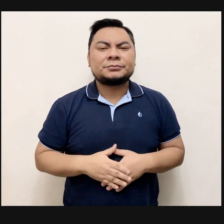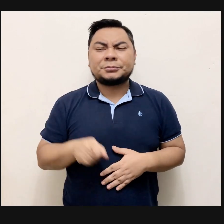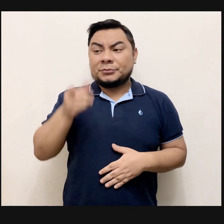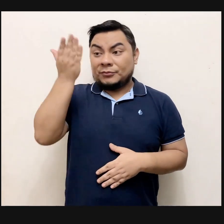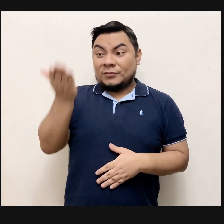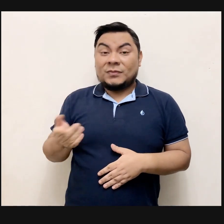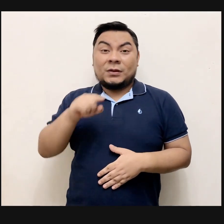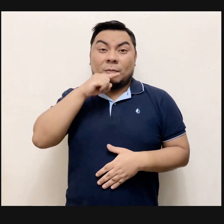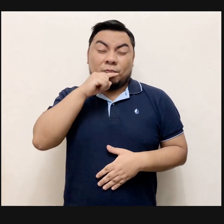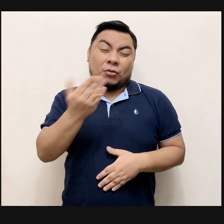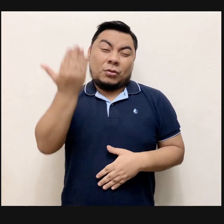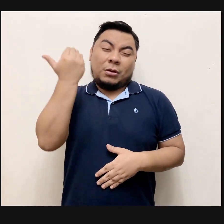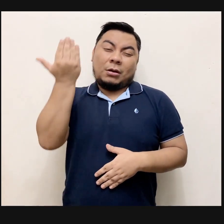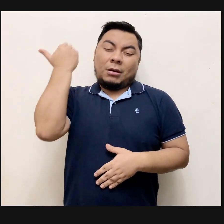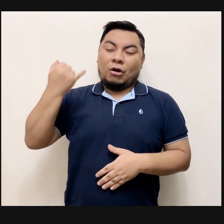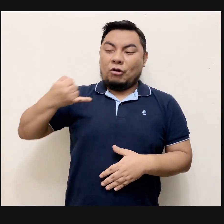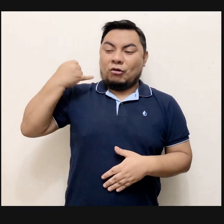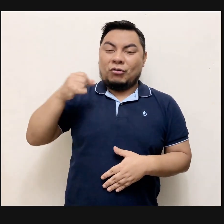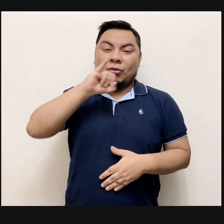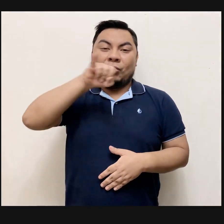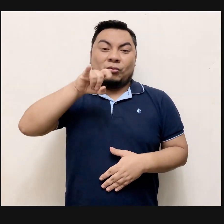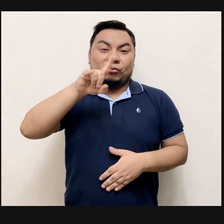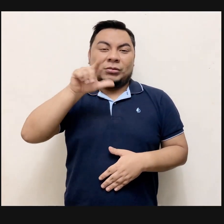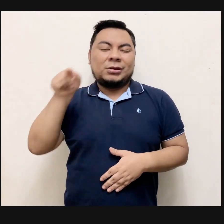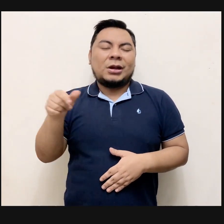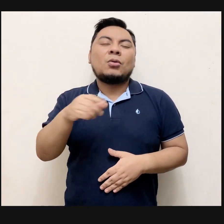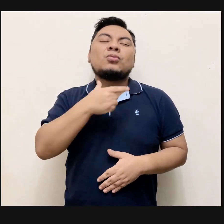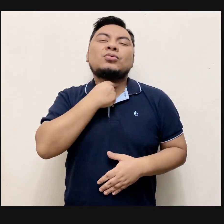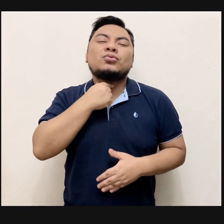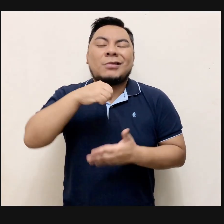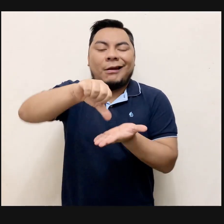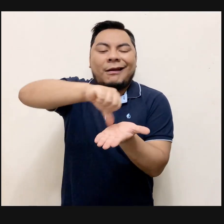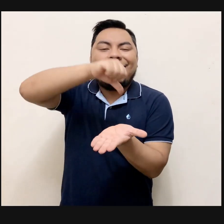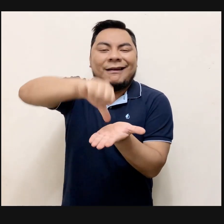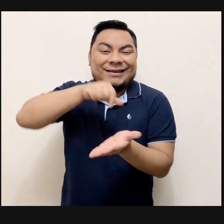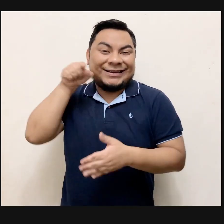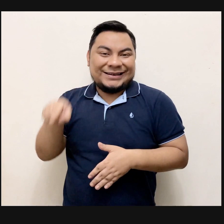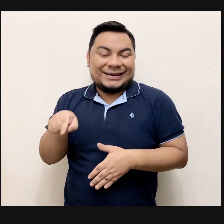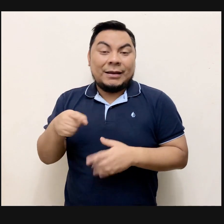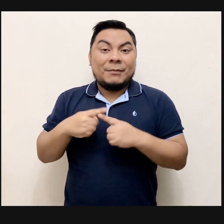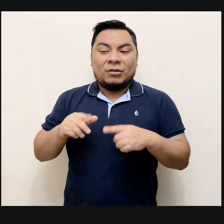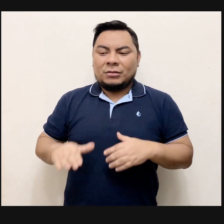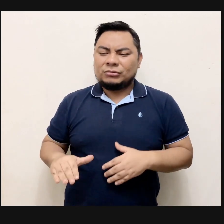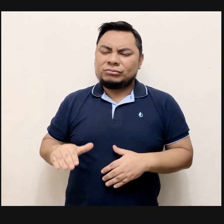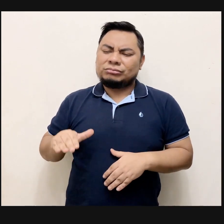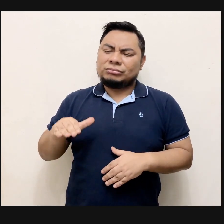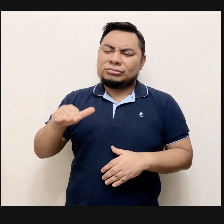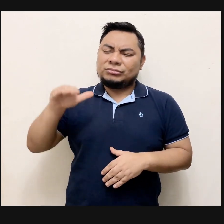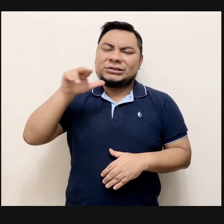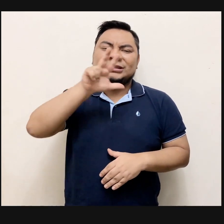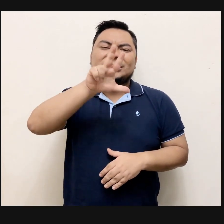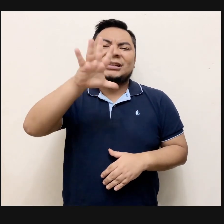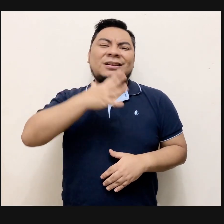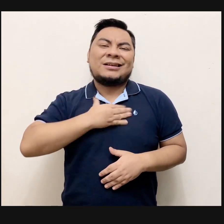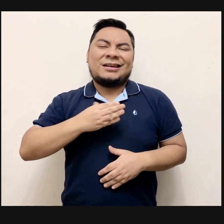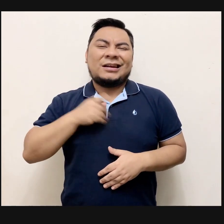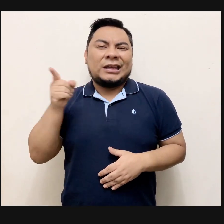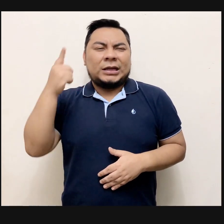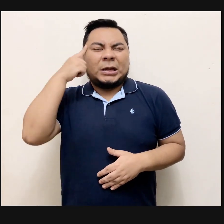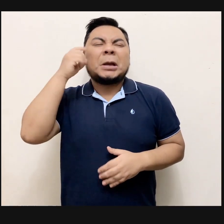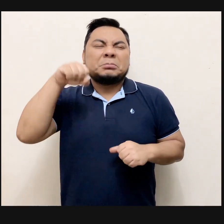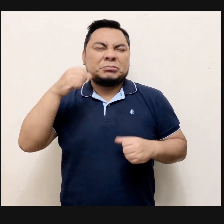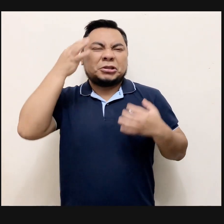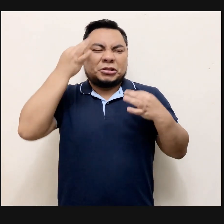Desde joven, la gran vocación de Julia Codecido fue el arte, pero no fue hasta que cumplió los 35 años de